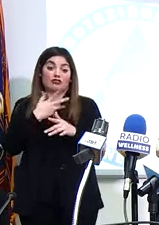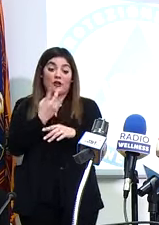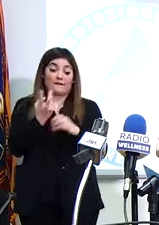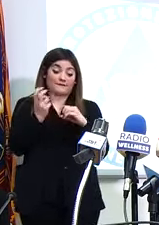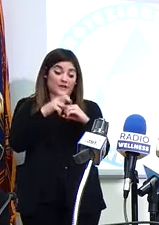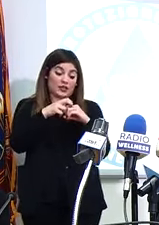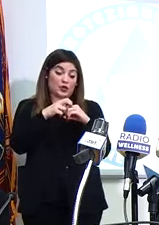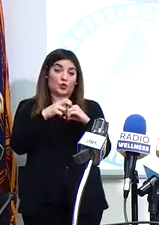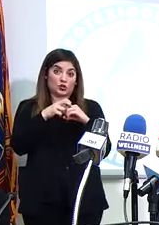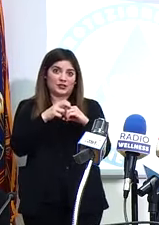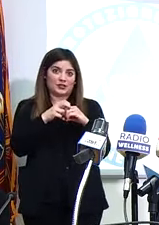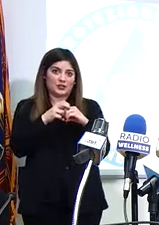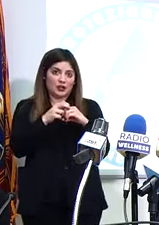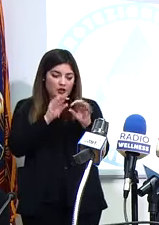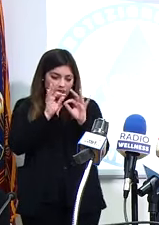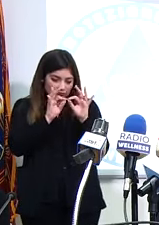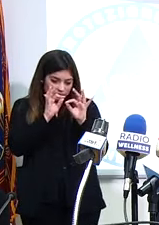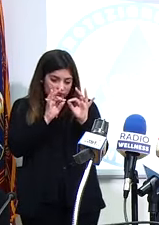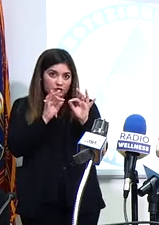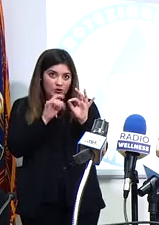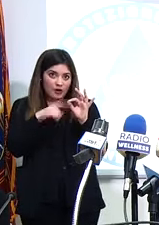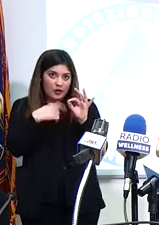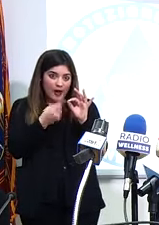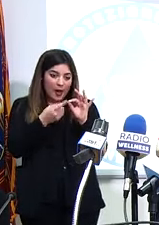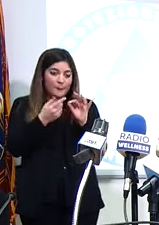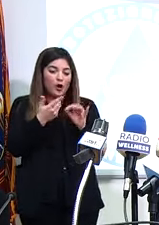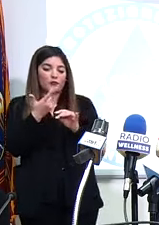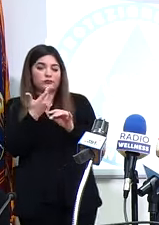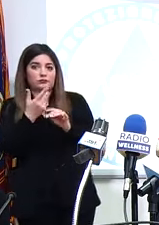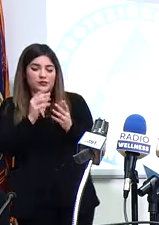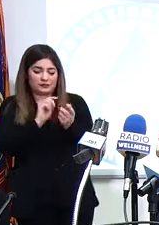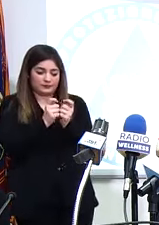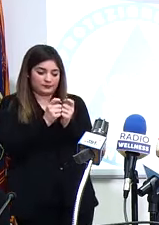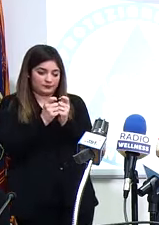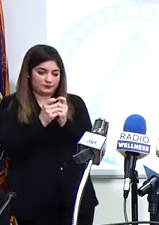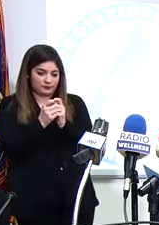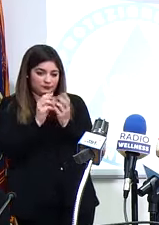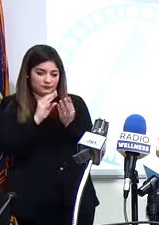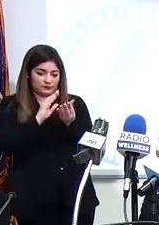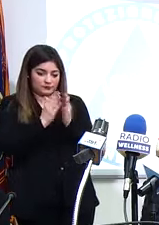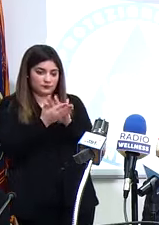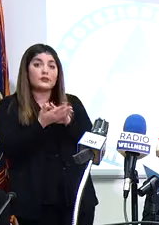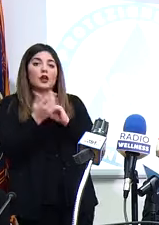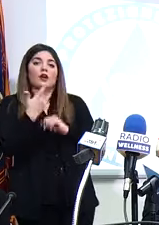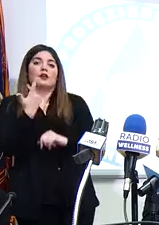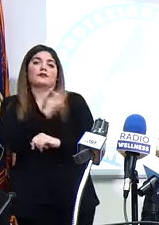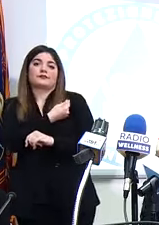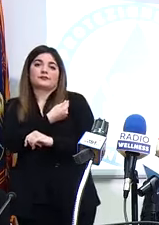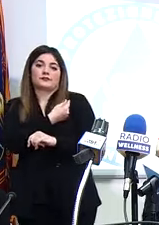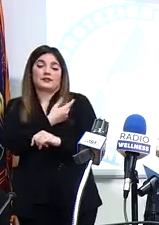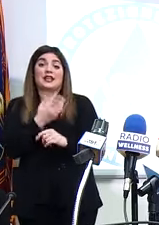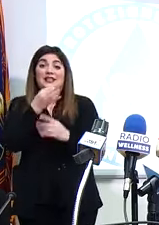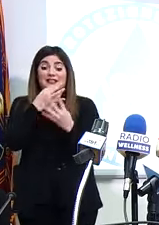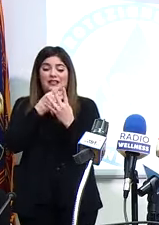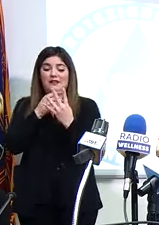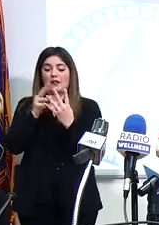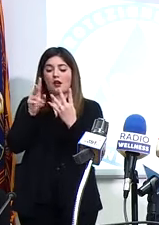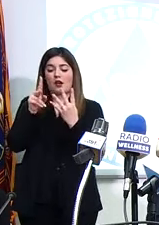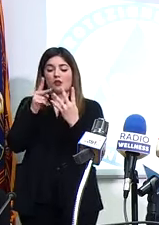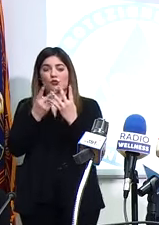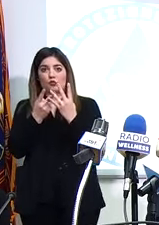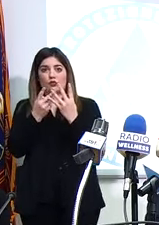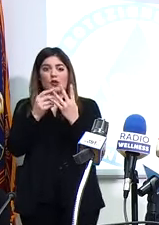si inattivava, oppure lo si rendeva virulento e poi si iniettava. Ecco, quindi ne hanno 2 di uccisi, uno con adiuvante e uno no. Uno si